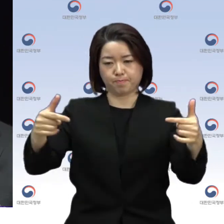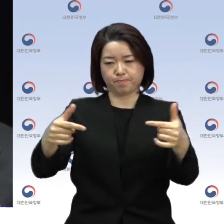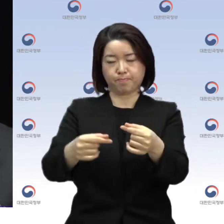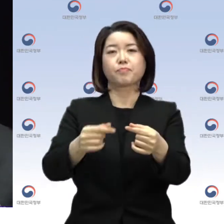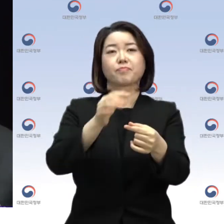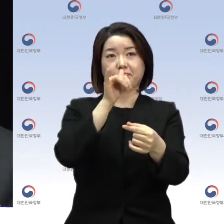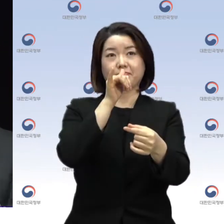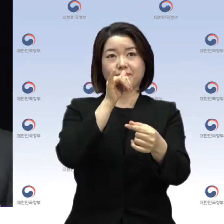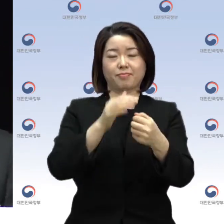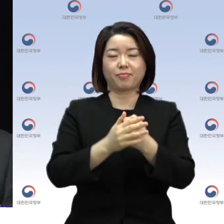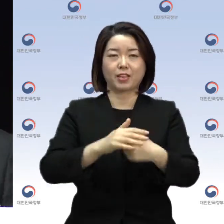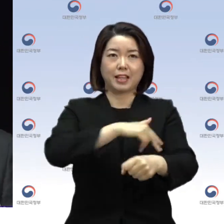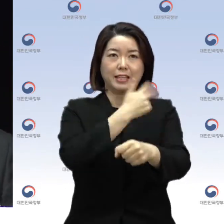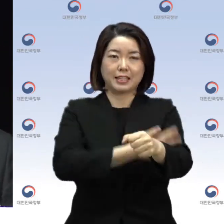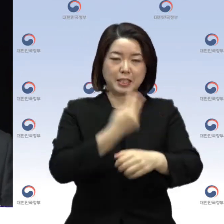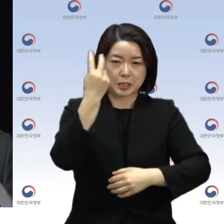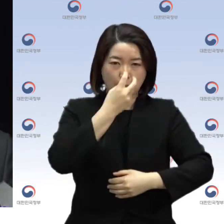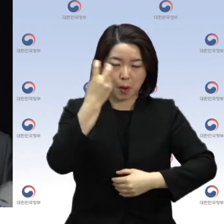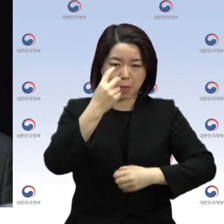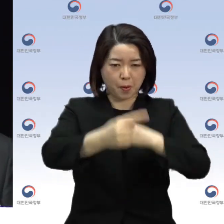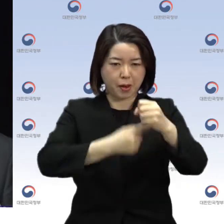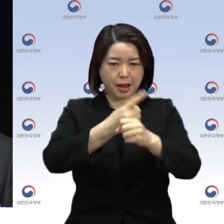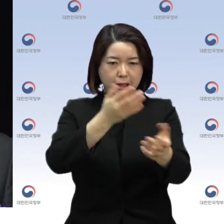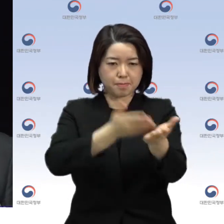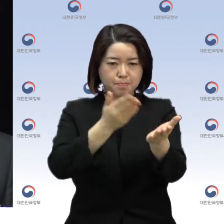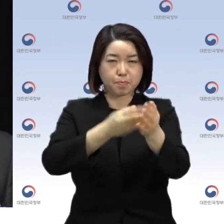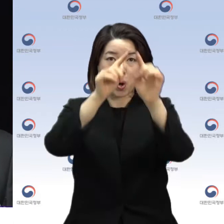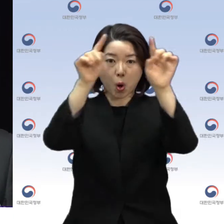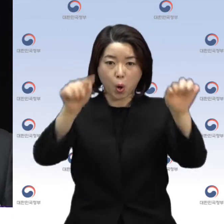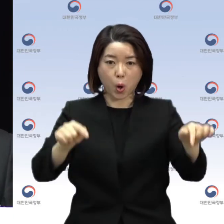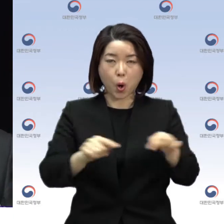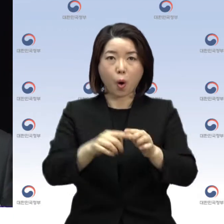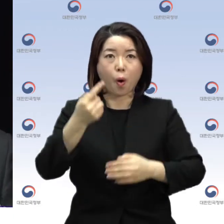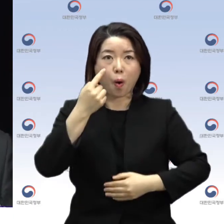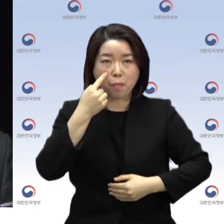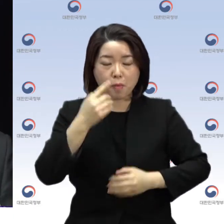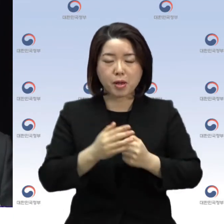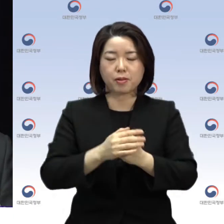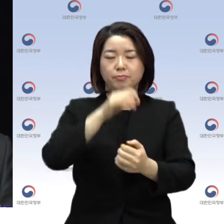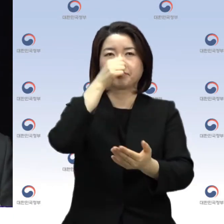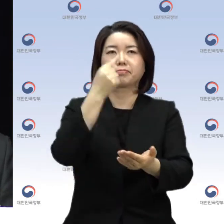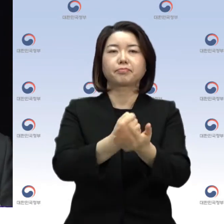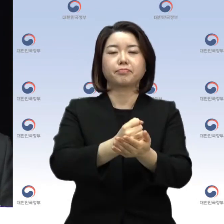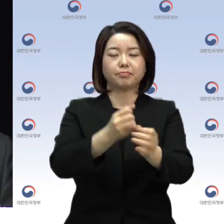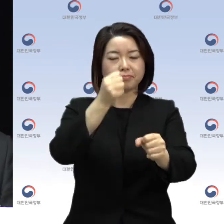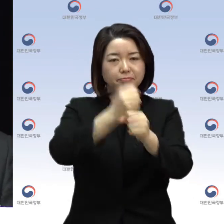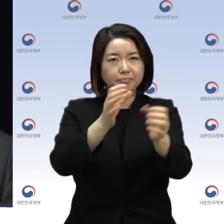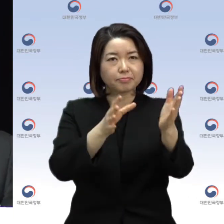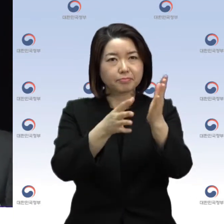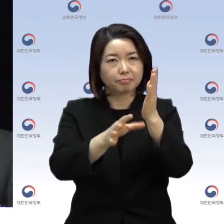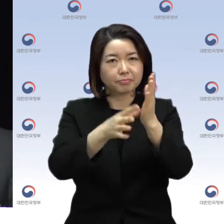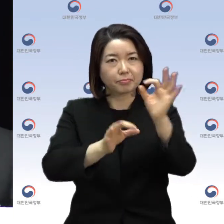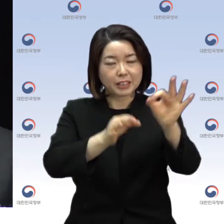있습니다. 저작권 보호 연차 보고서에 따르면 합법 저작물 시장 침해율은